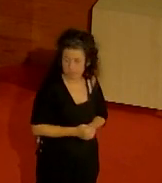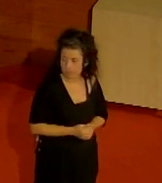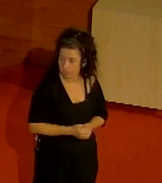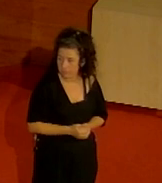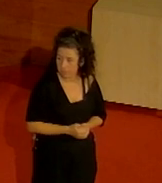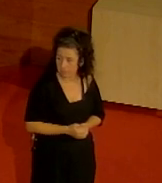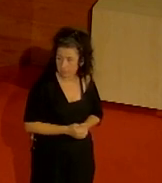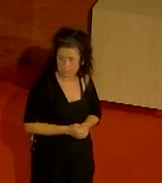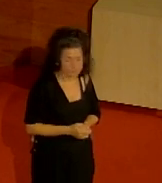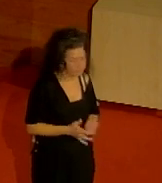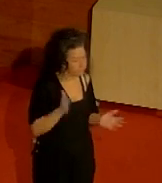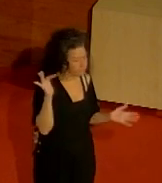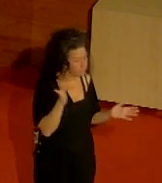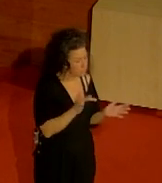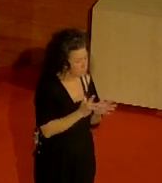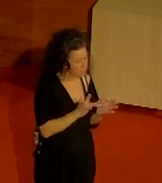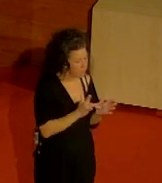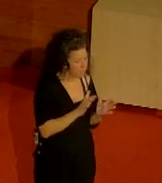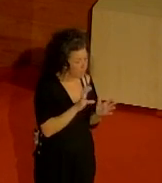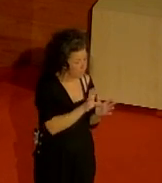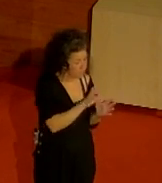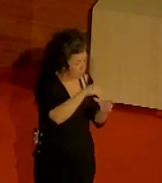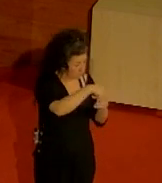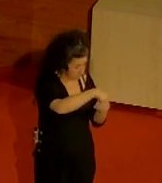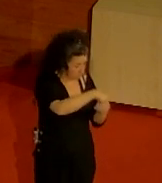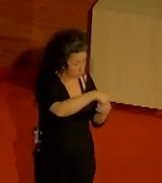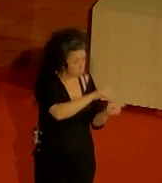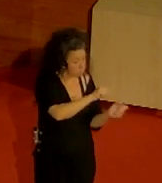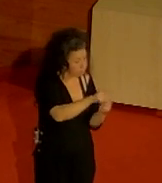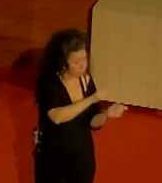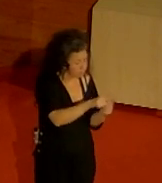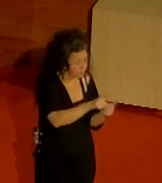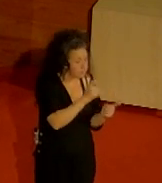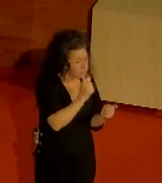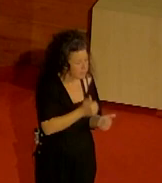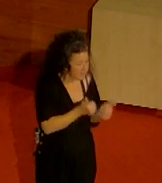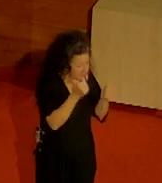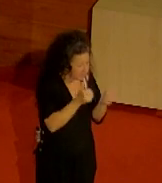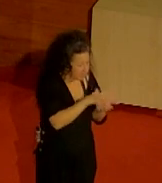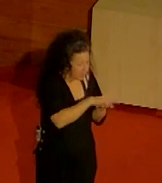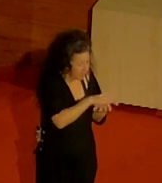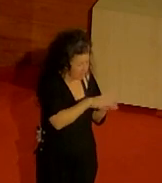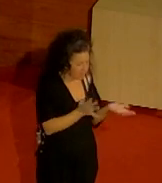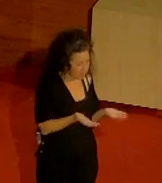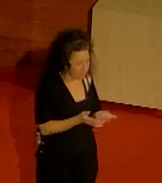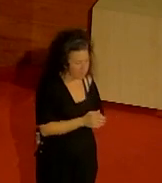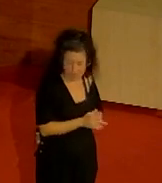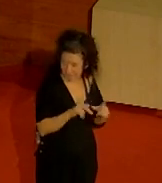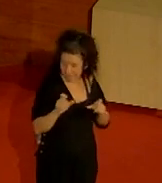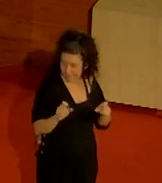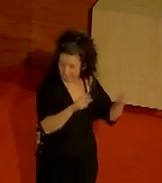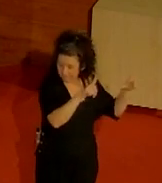Y en el caso de los desplazados internos, pues es más complicado hablar sobre ellos que sobre los refugiados. Esta fotografía es en